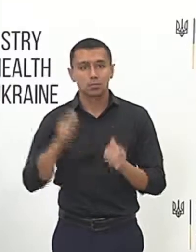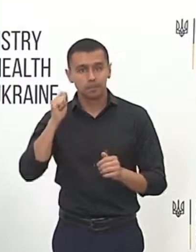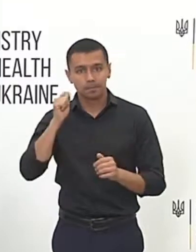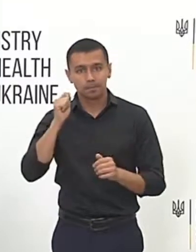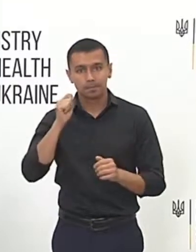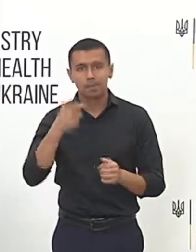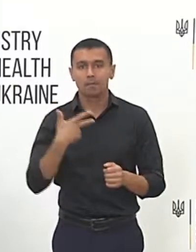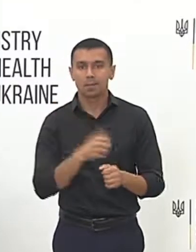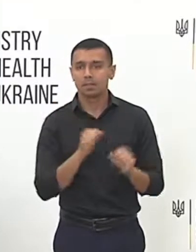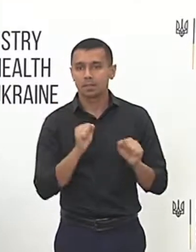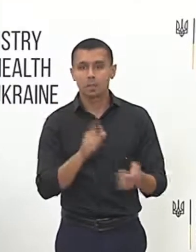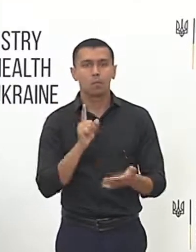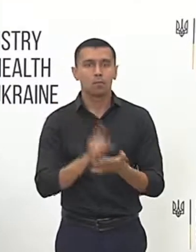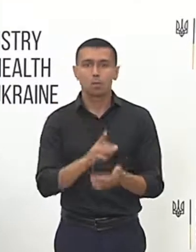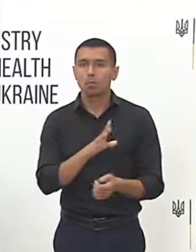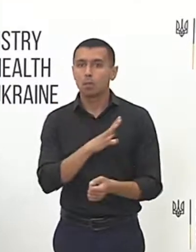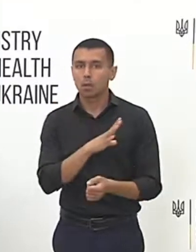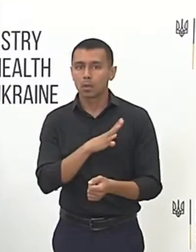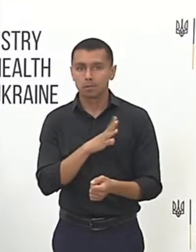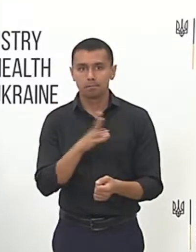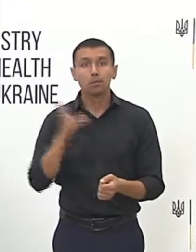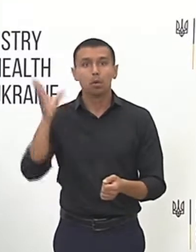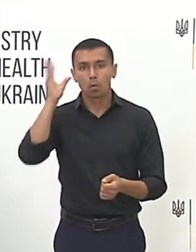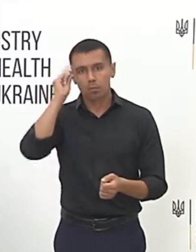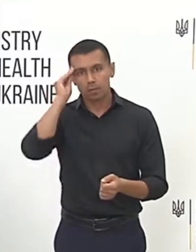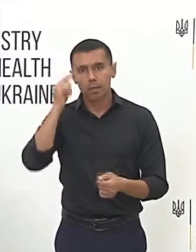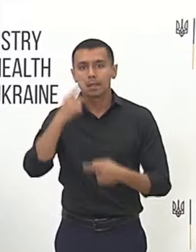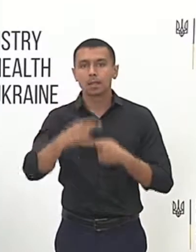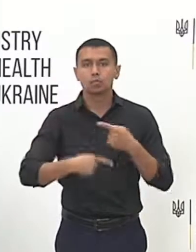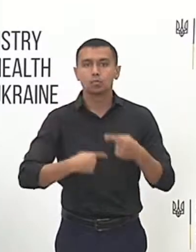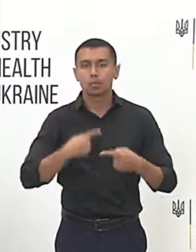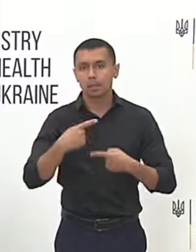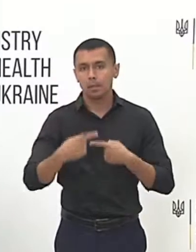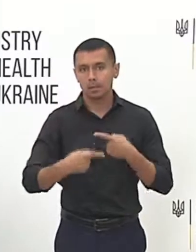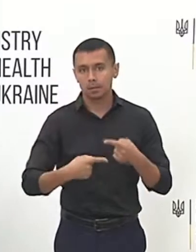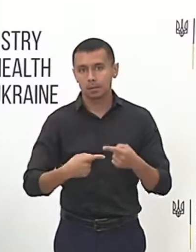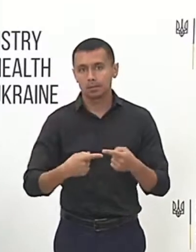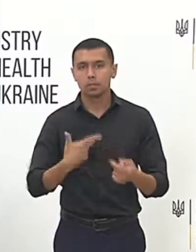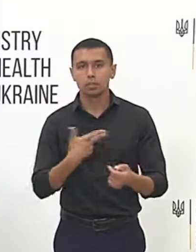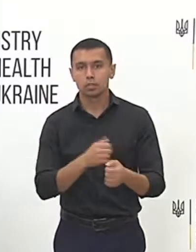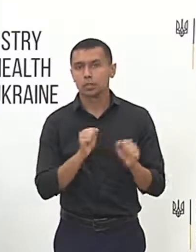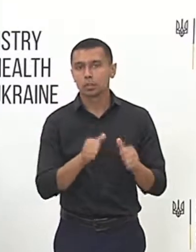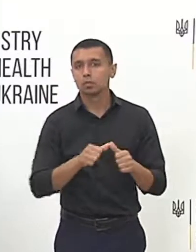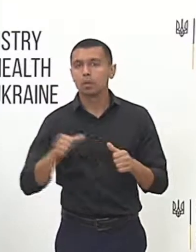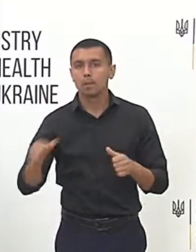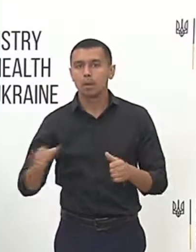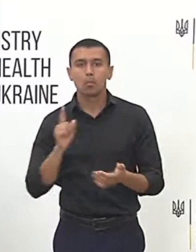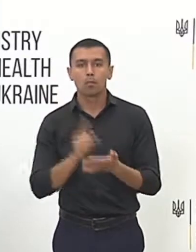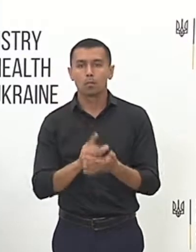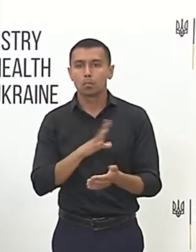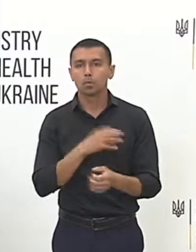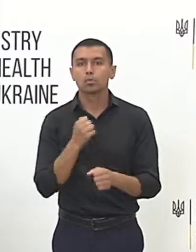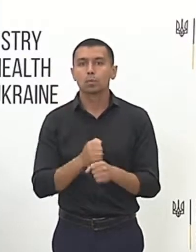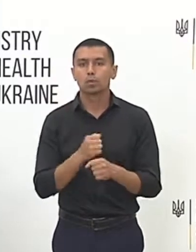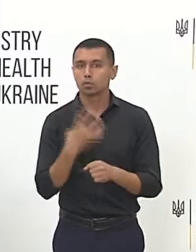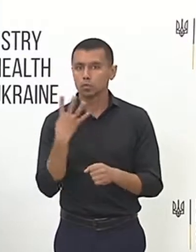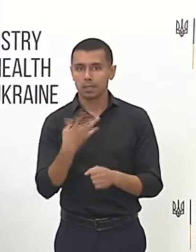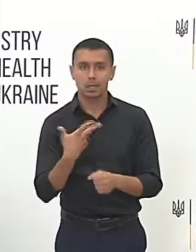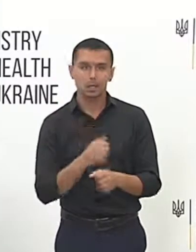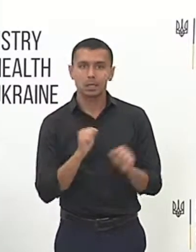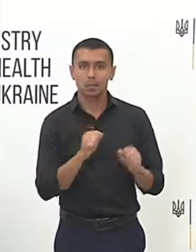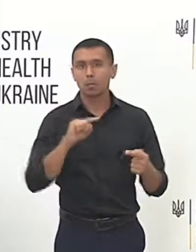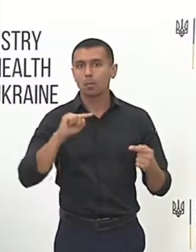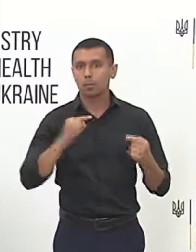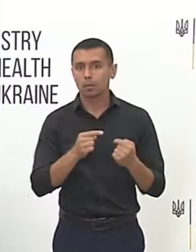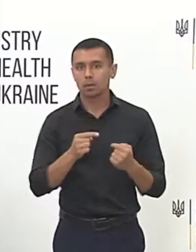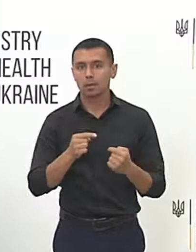віку вакцинація повинна була враховувати наступні щеплення. Зокрема, повинно бути зроблено 4 щеплення